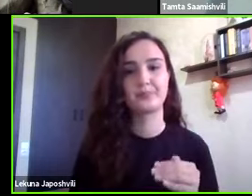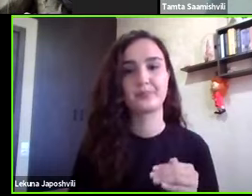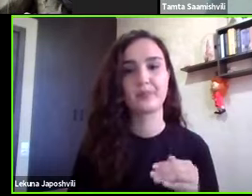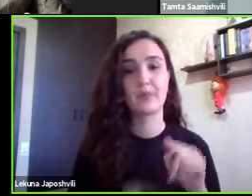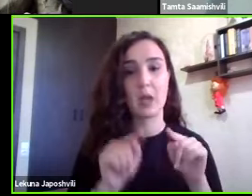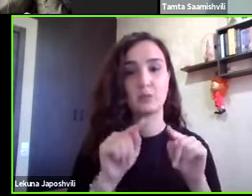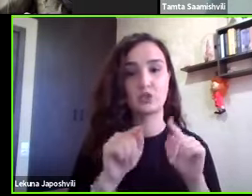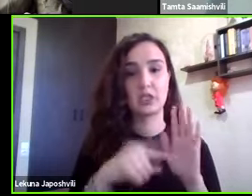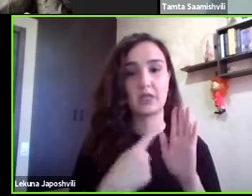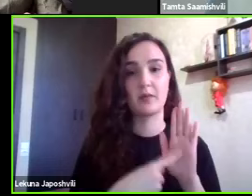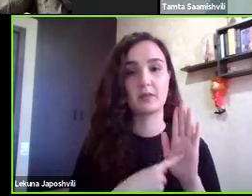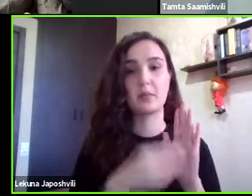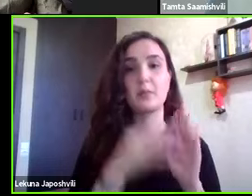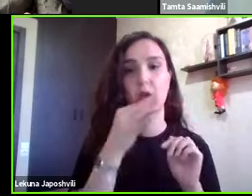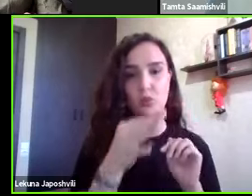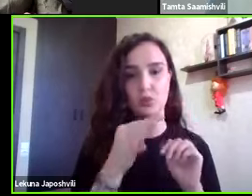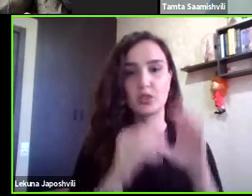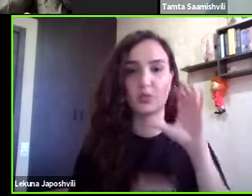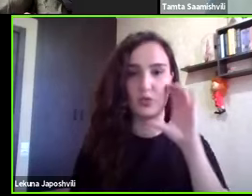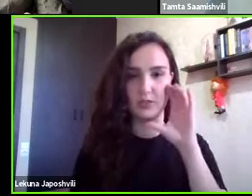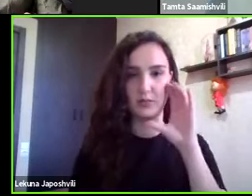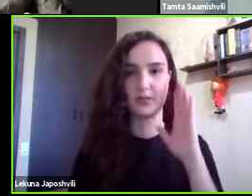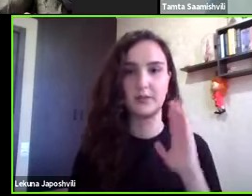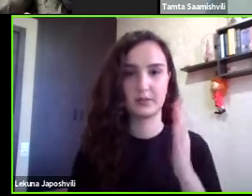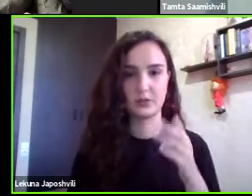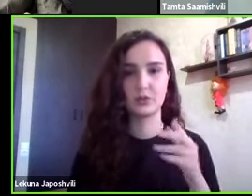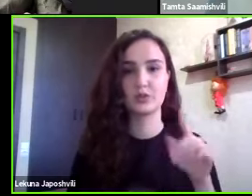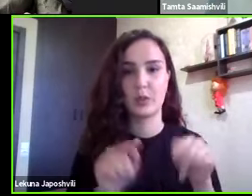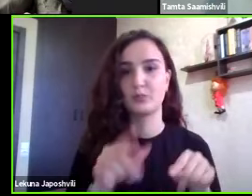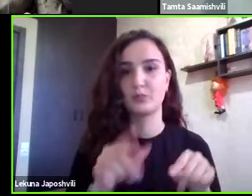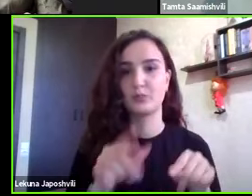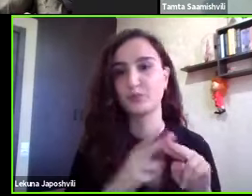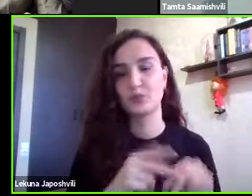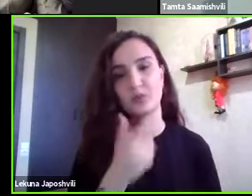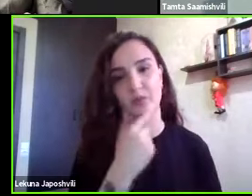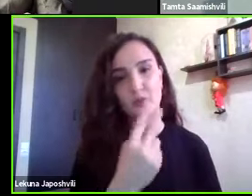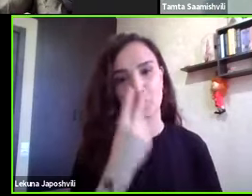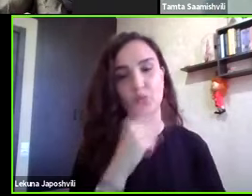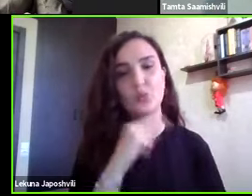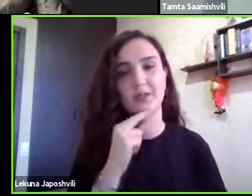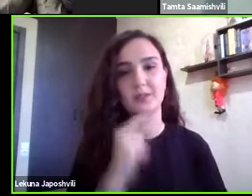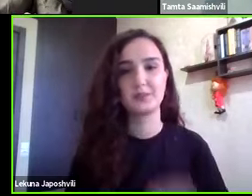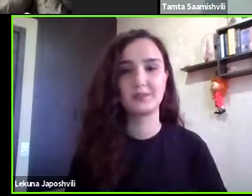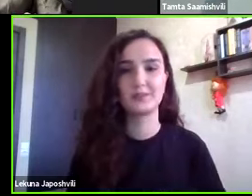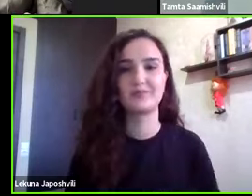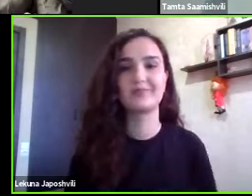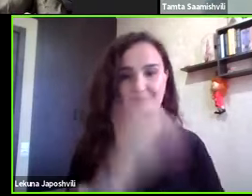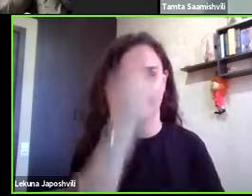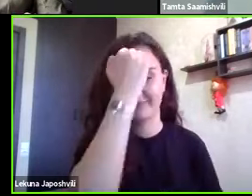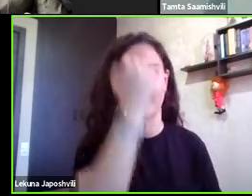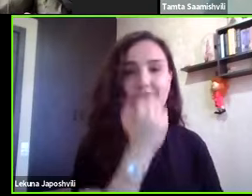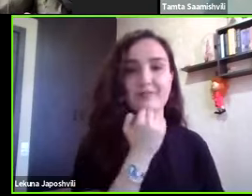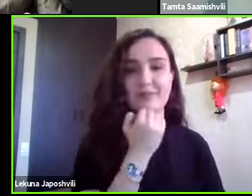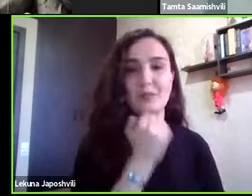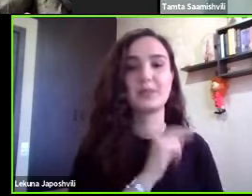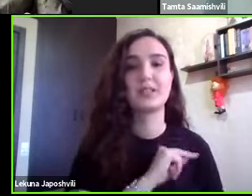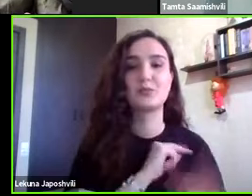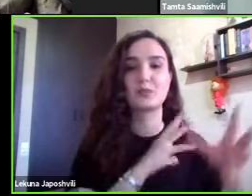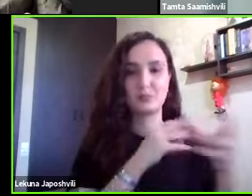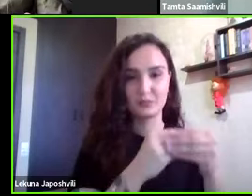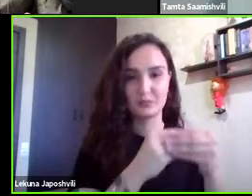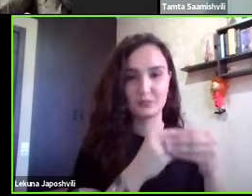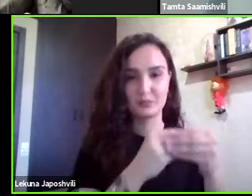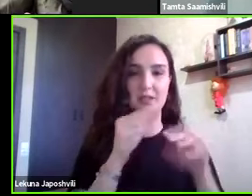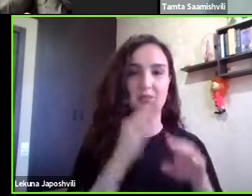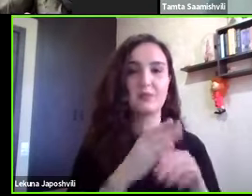ამ შეკითხვებზე პასუხებსაც მოისმენენ ჩართვის დროს. ასე რომ გვიყურეთ ყურადღებით. ერთხელ მადლობას გიხდით თანამშრომლობისთვის და იმედი